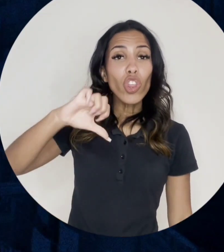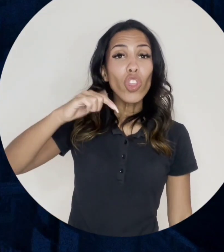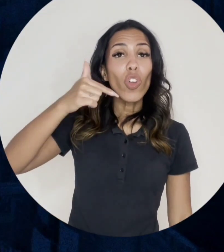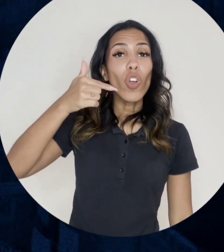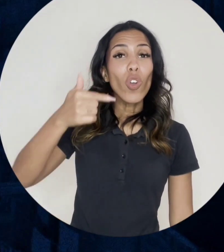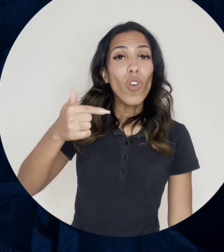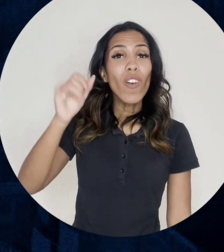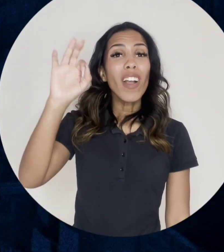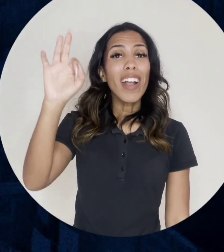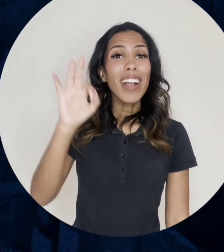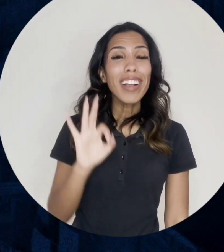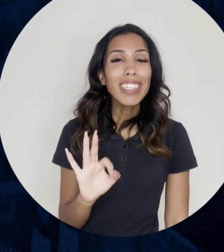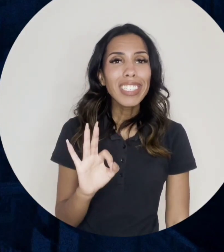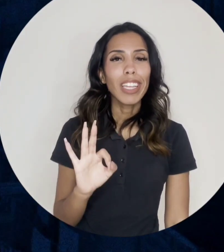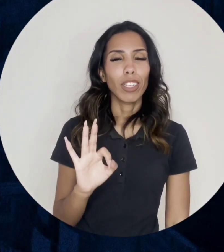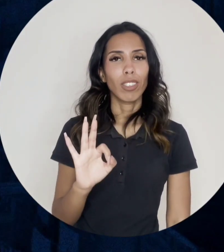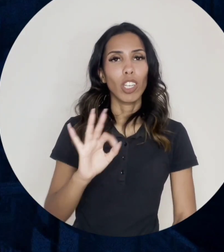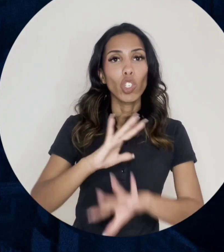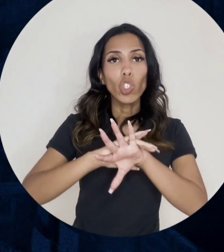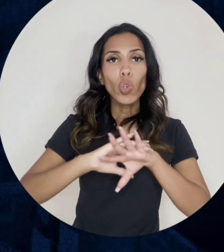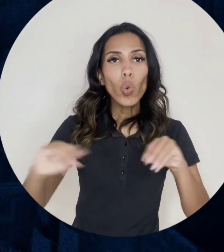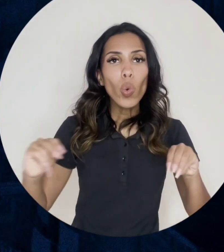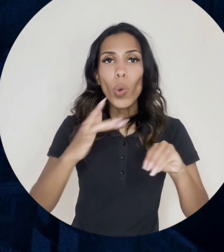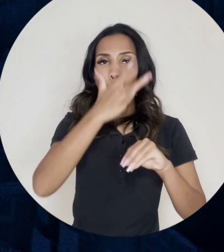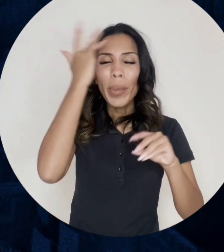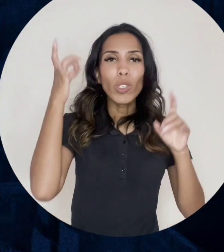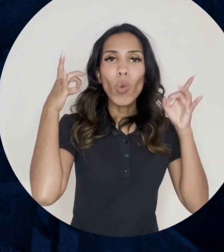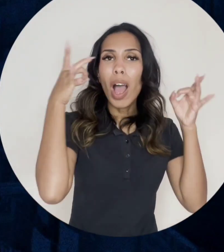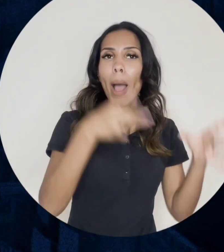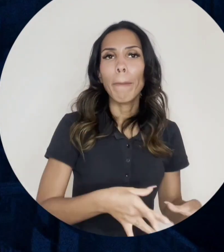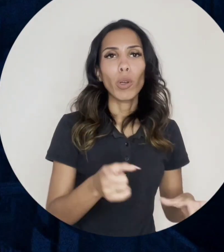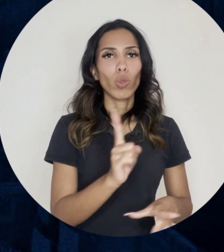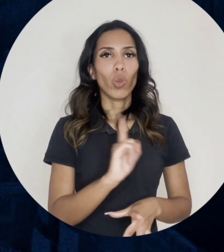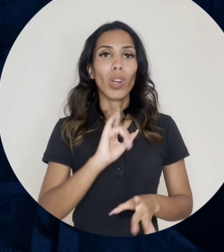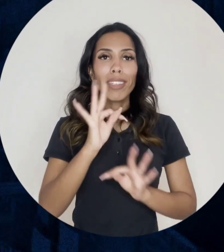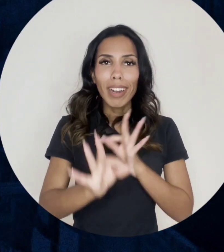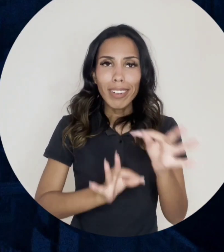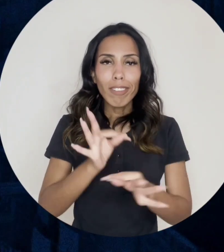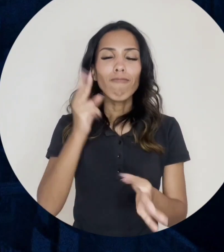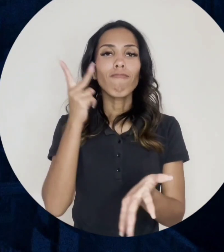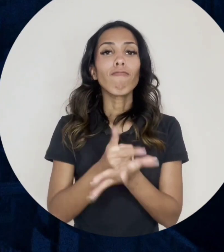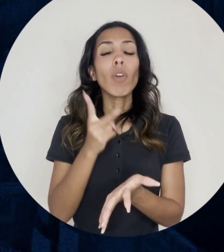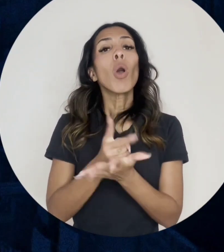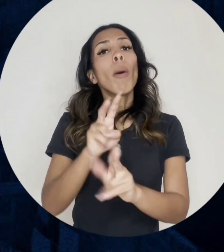de cura sem abandono. Nossa Senhora. É por isso que a gente